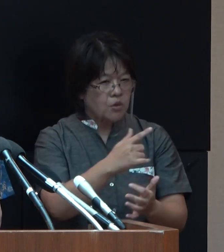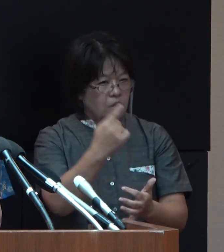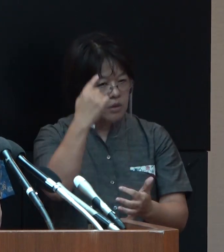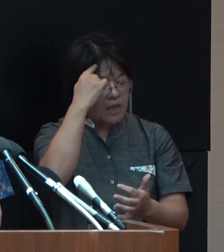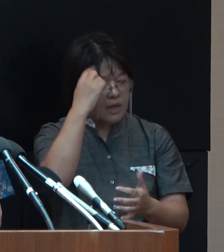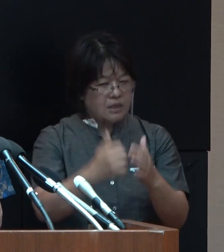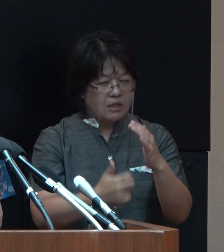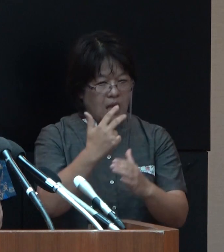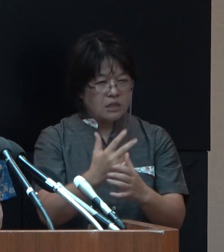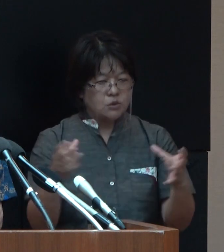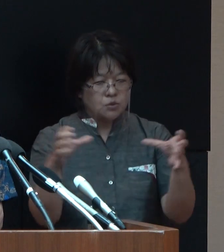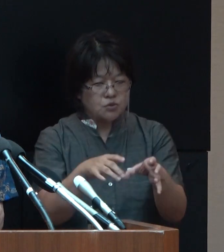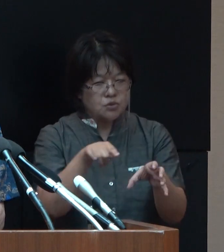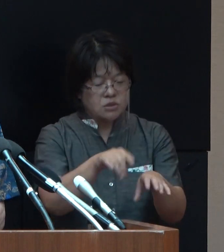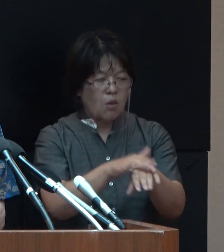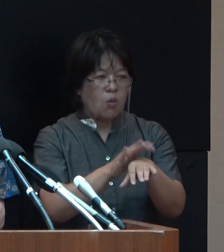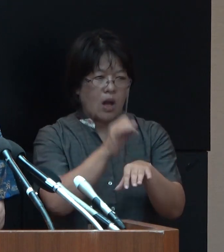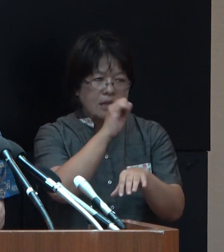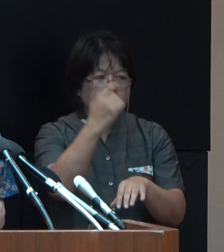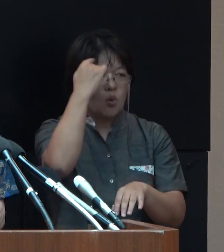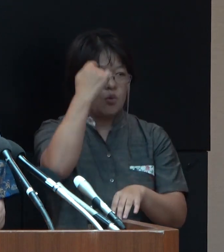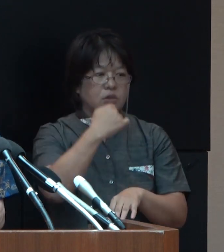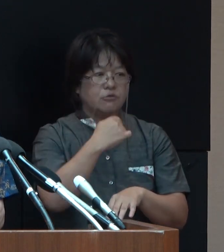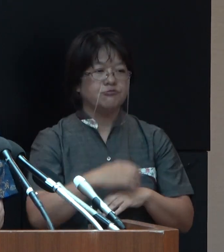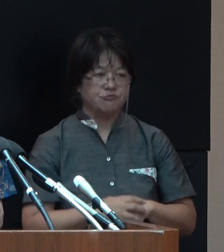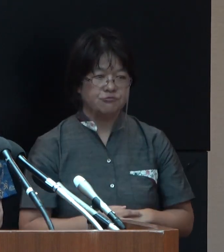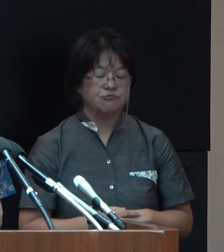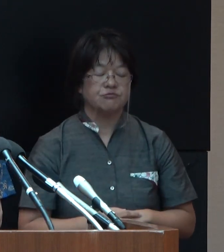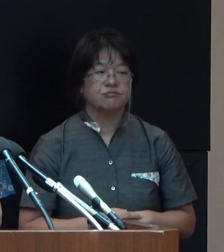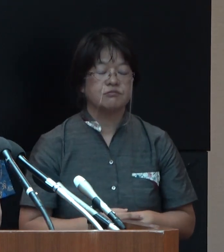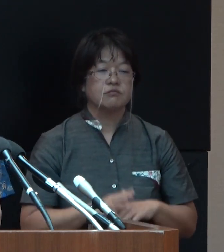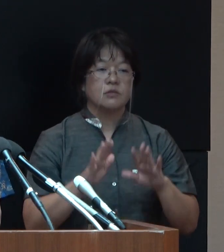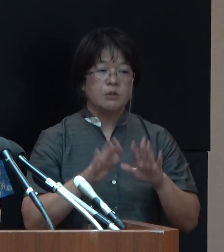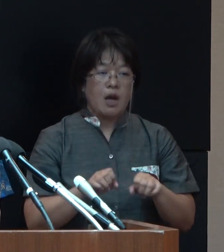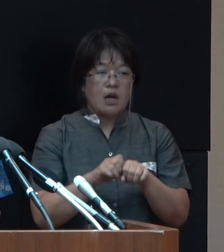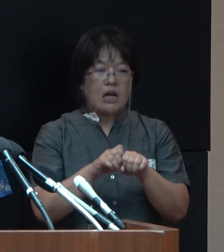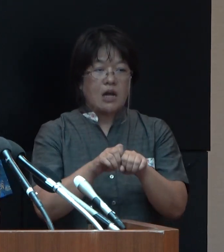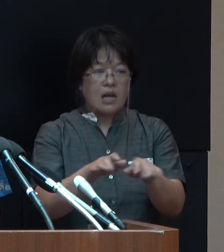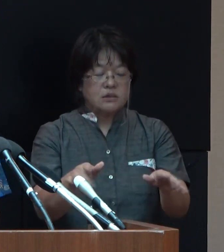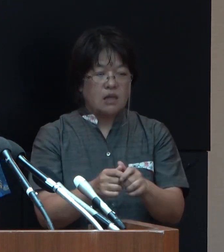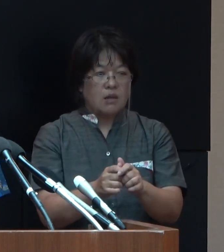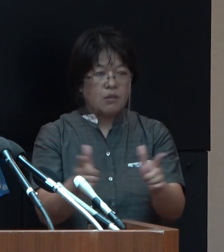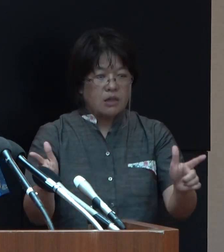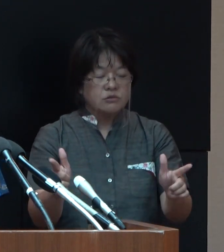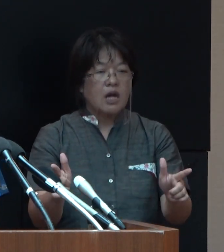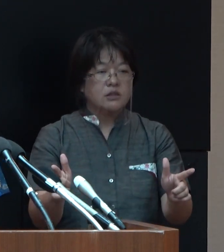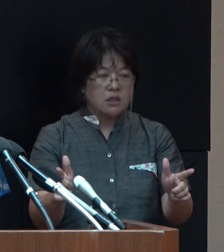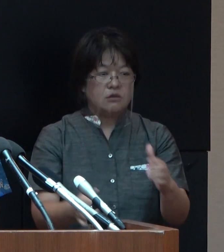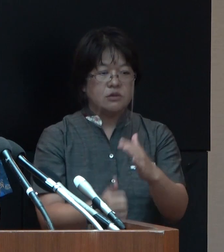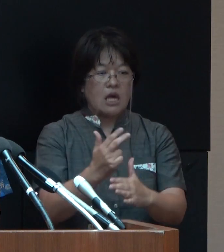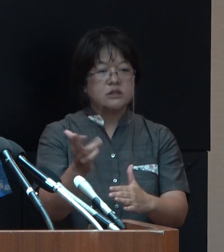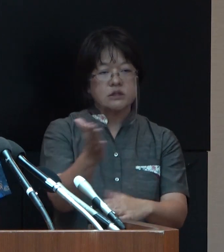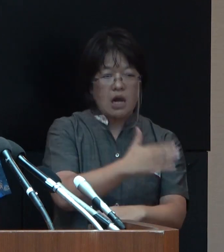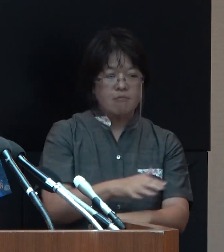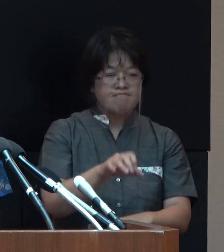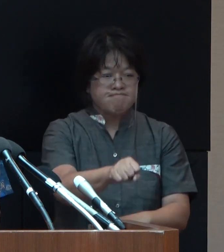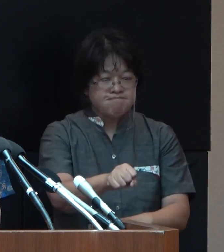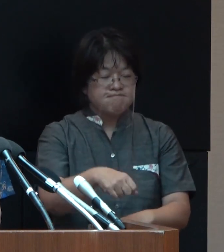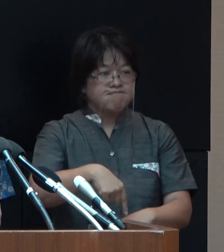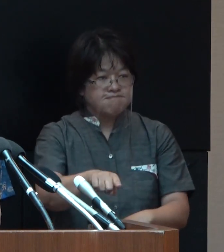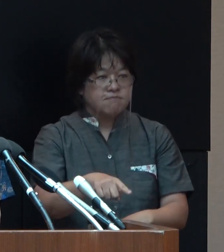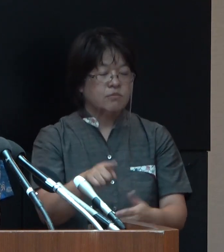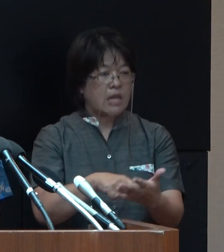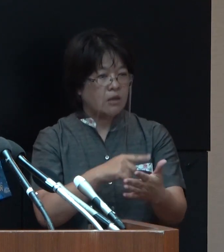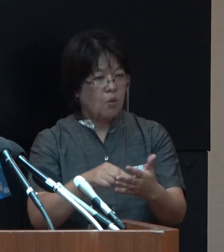だということになると思います。ですから、そのように今感染が拡大している場所から抑えていくということ